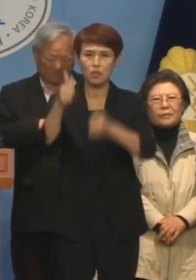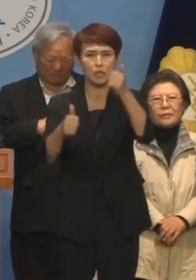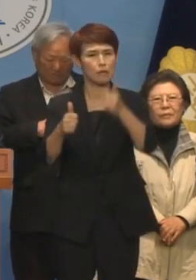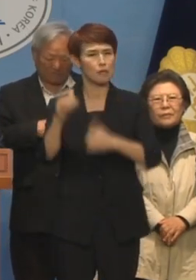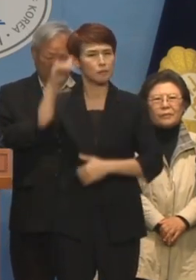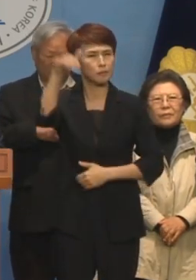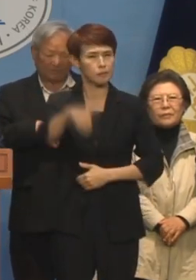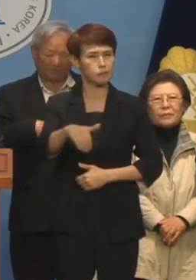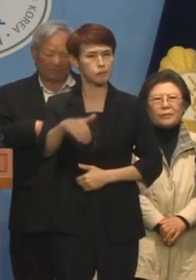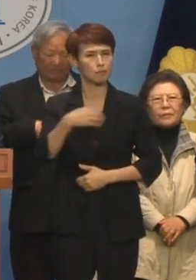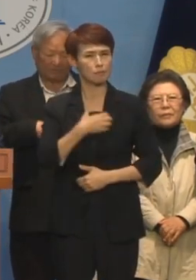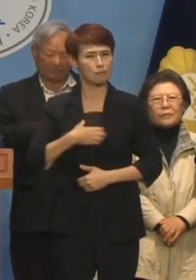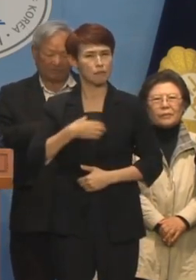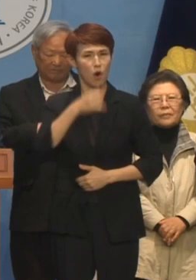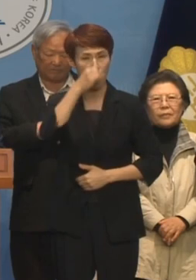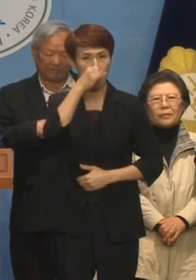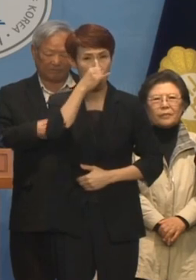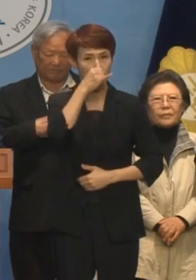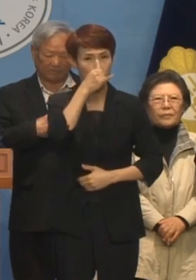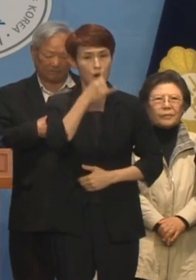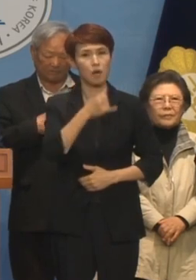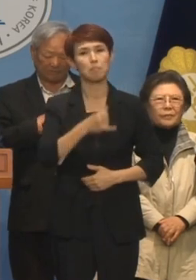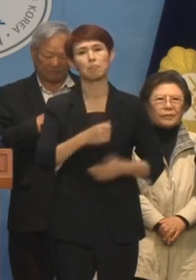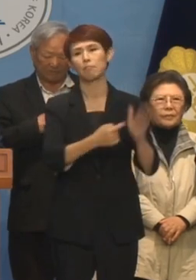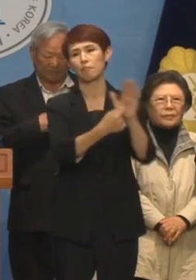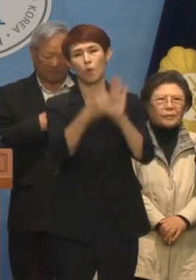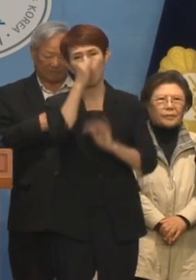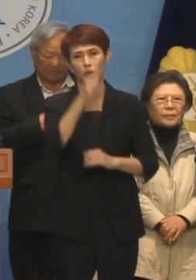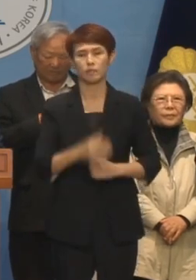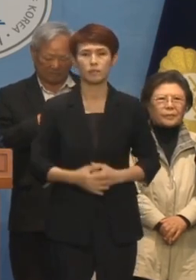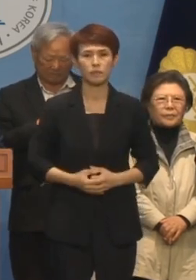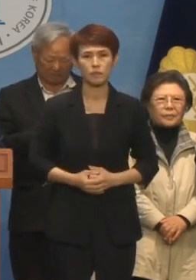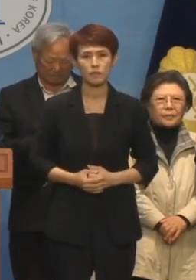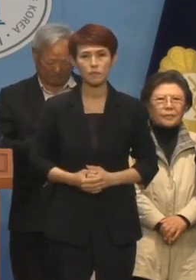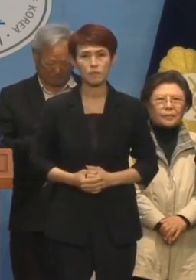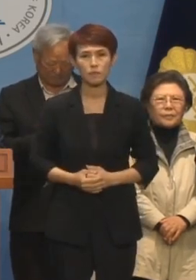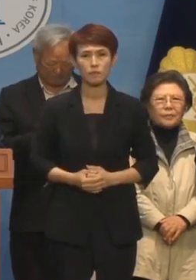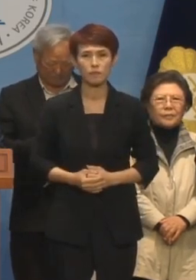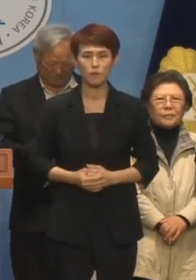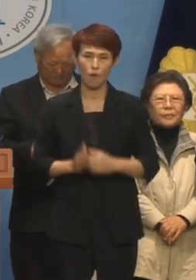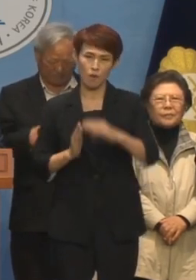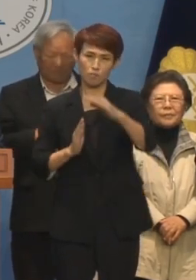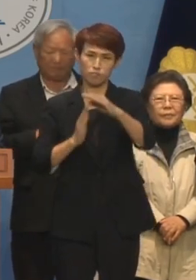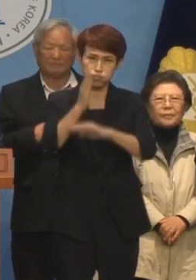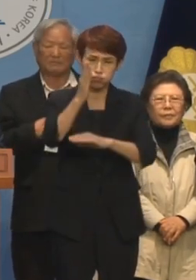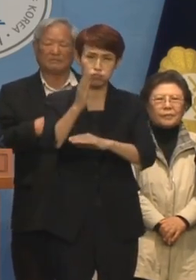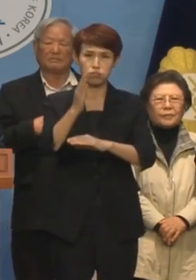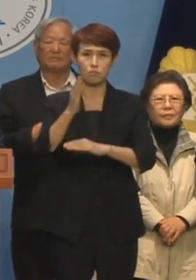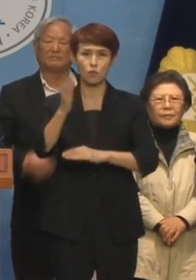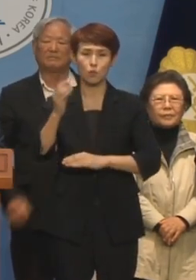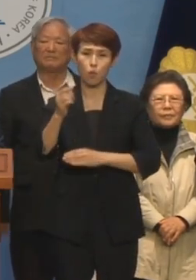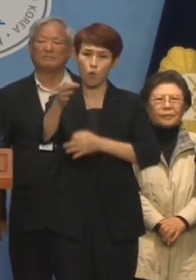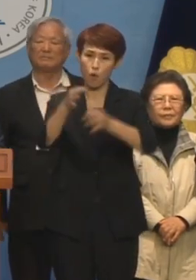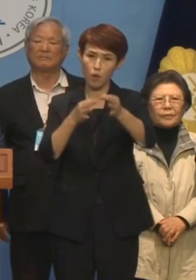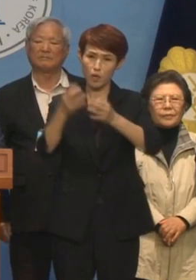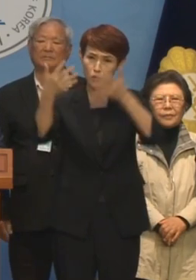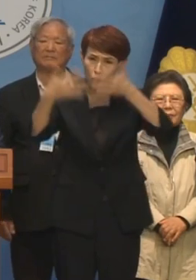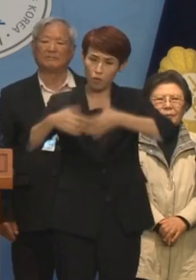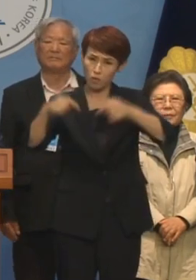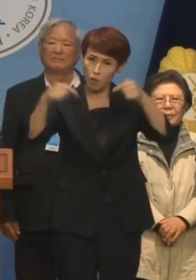것이라는 회귀한 논리를 펼치며 여론을 호도하고 있습니다. 과도하고 빈번한 거래조건 협의